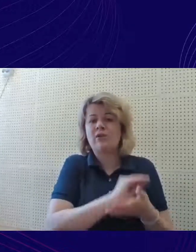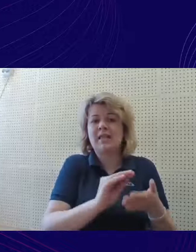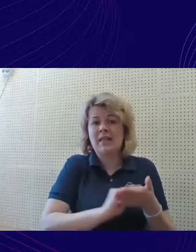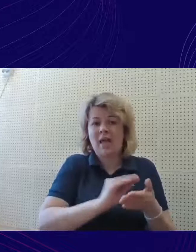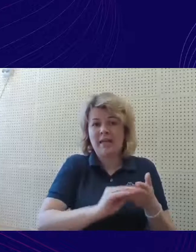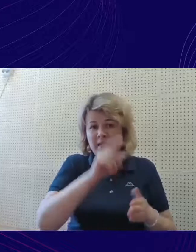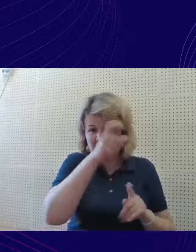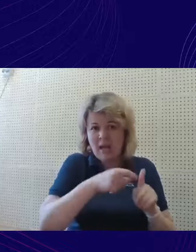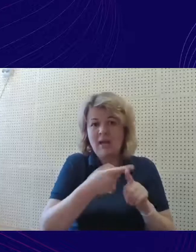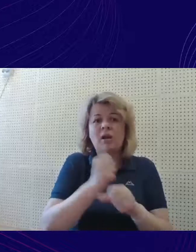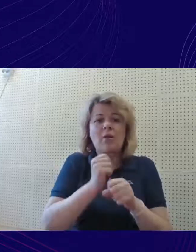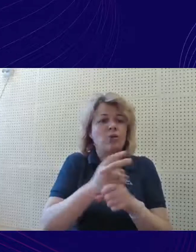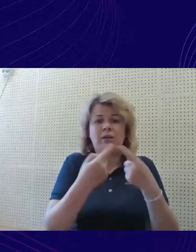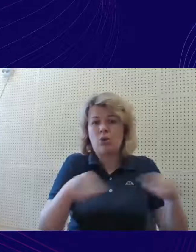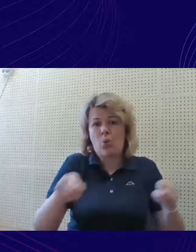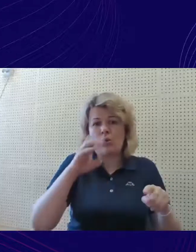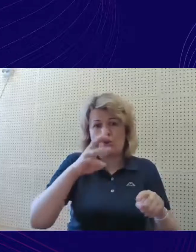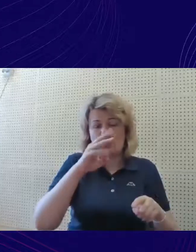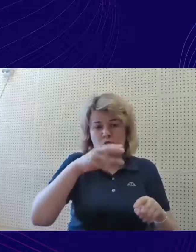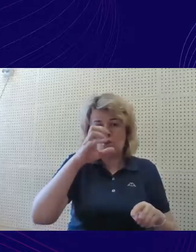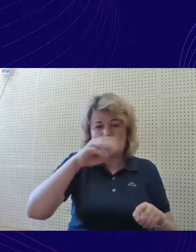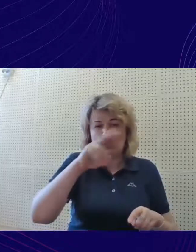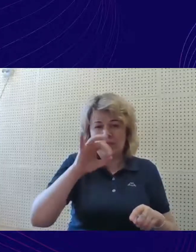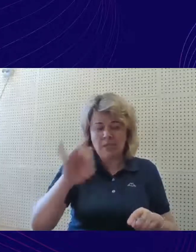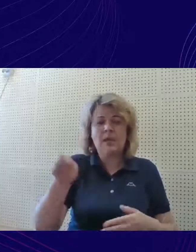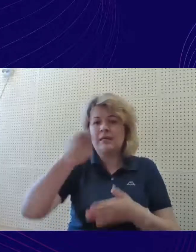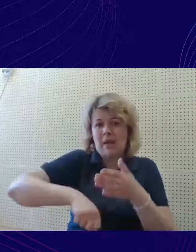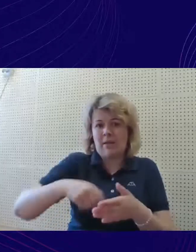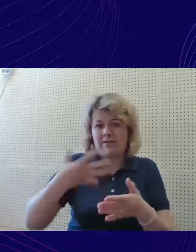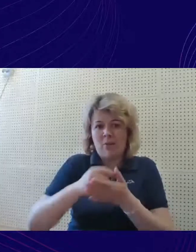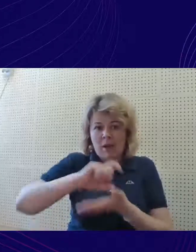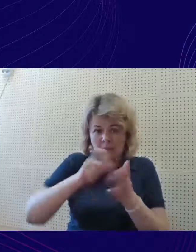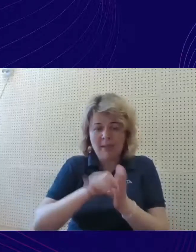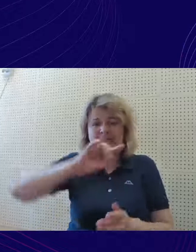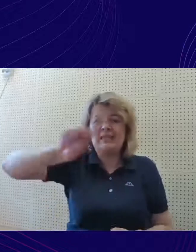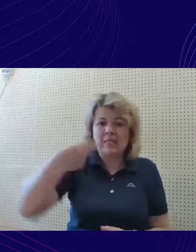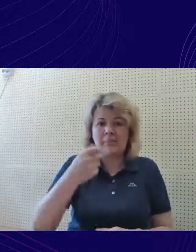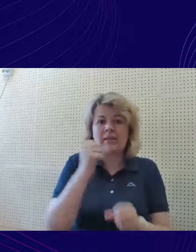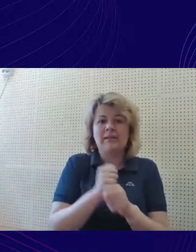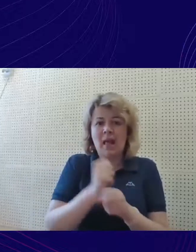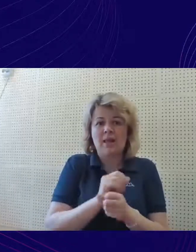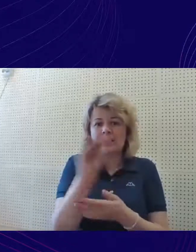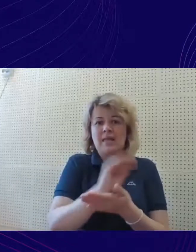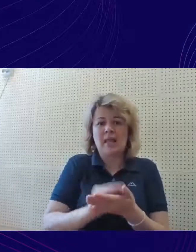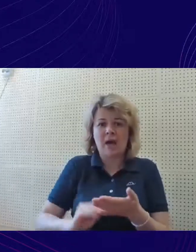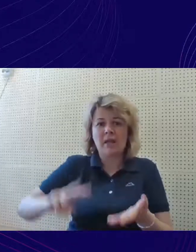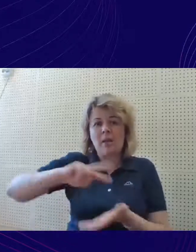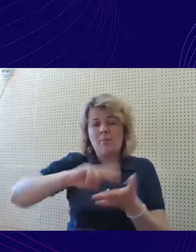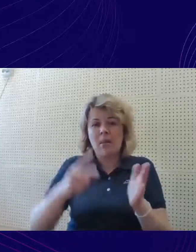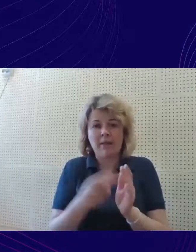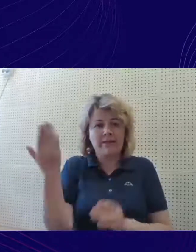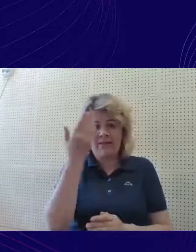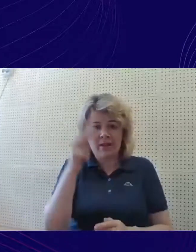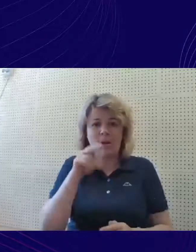их у себя в кабинете и заставил их сделать сценарный план фильма по книге, потому что съемки уже были